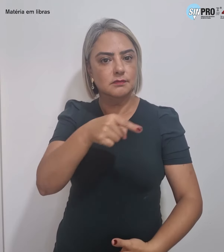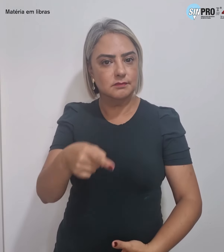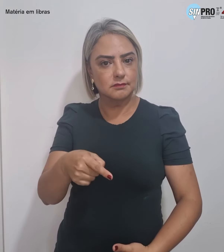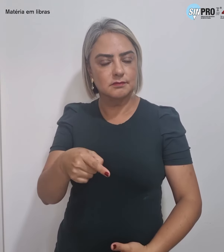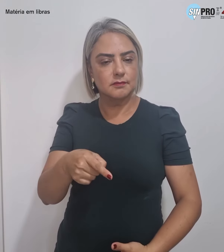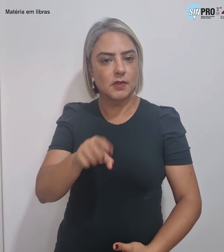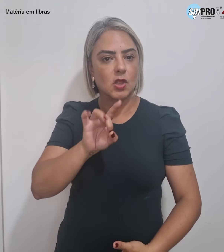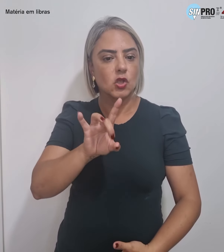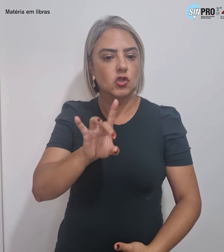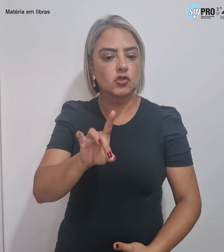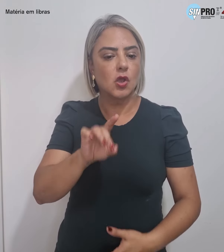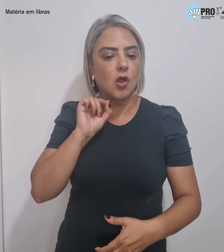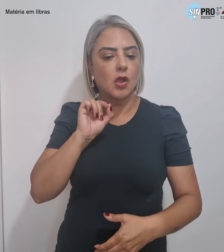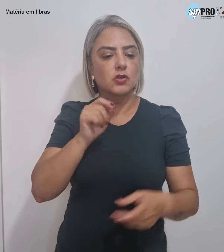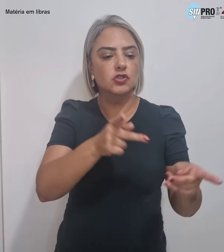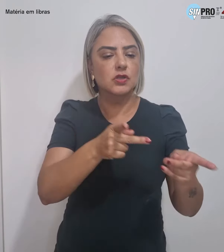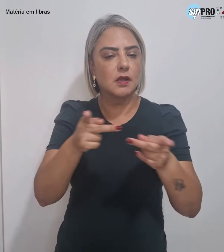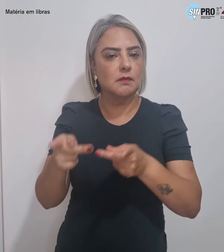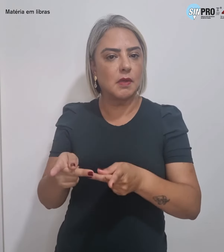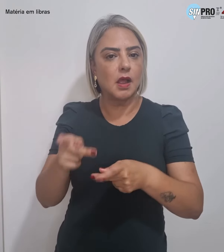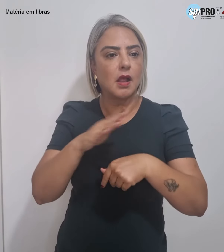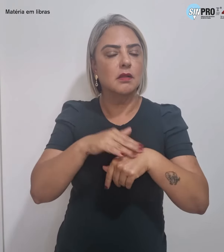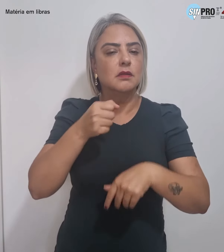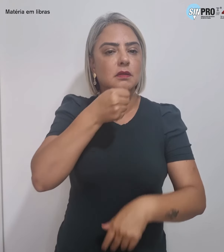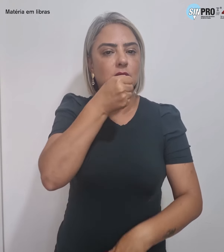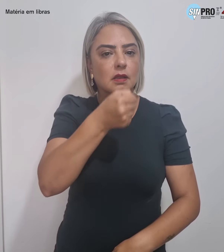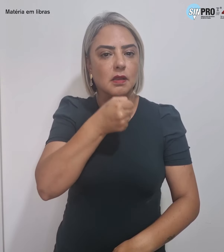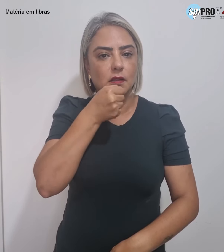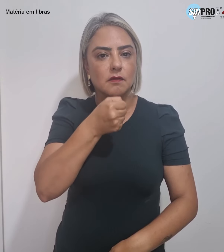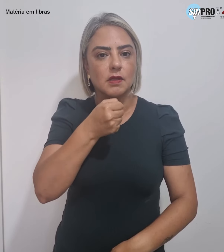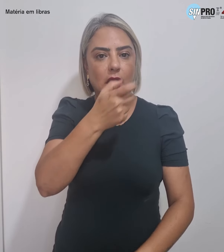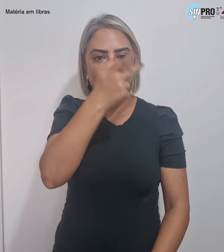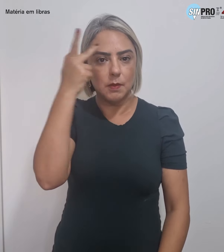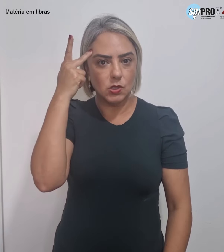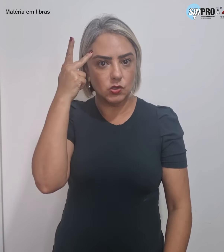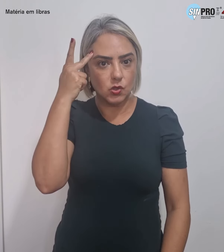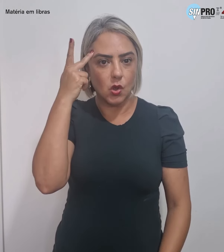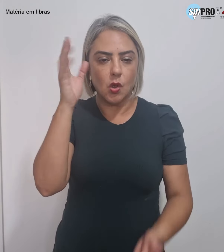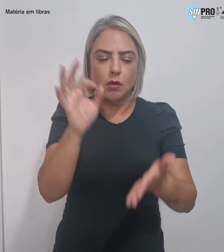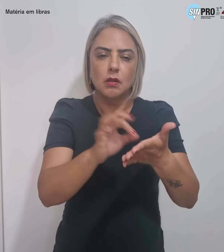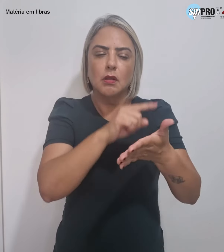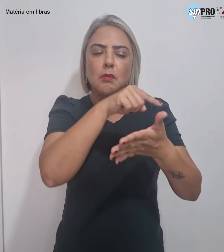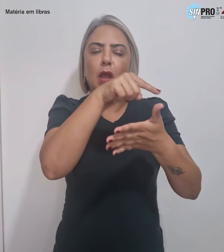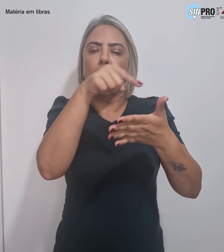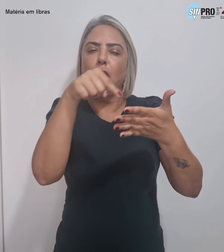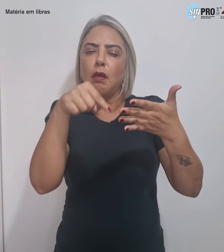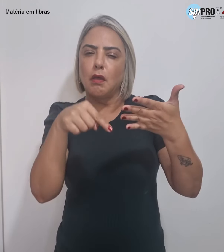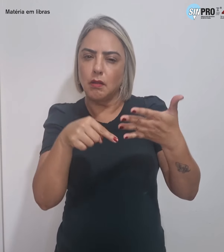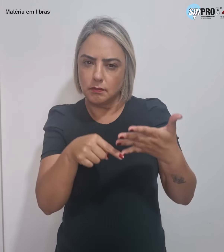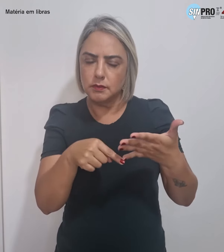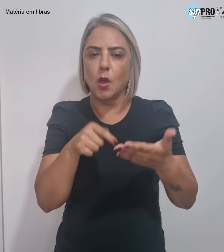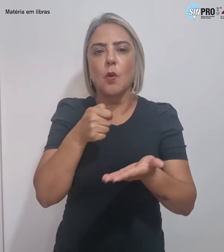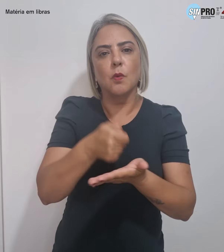Somente será convocado para a entrevista o candidato que preencher todos os requisitos obrigatórios.